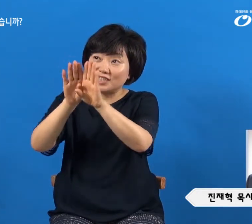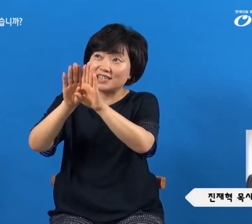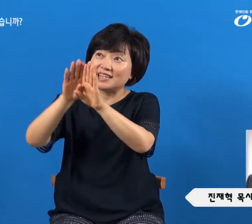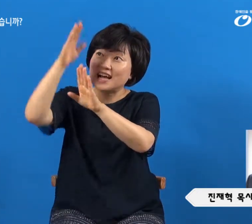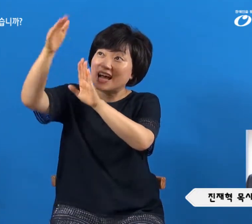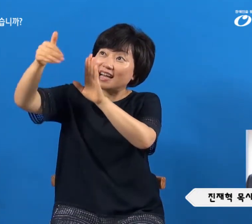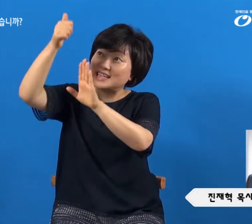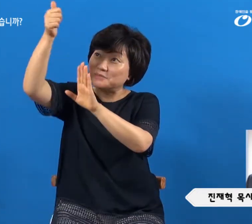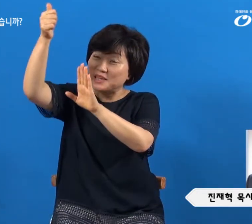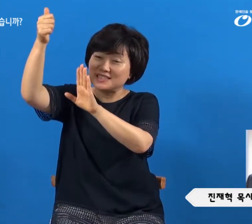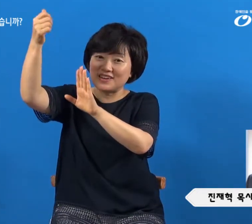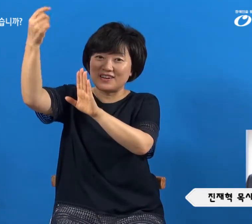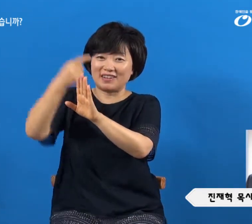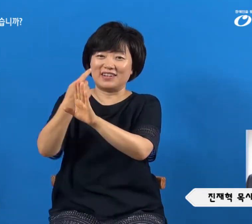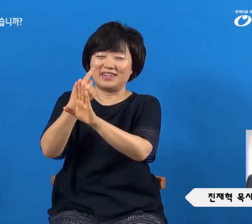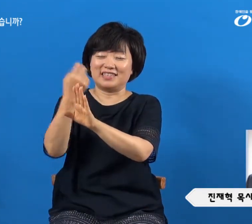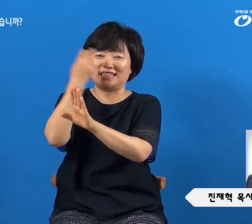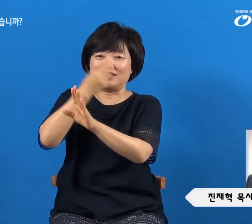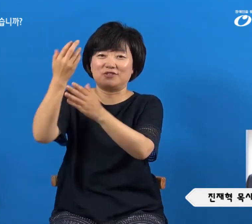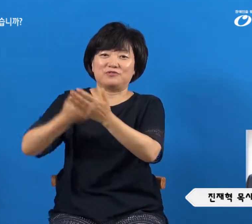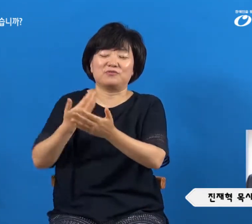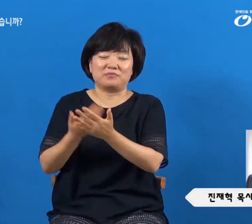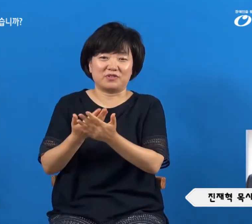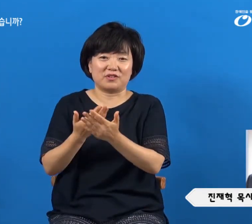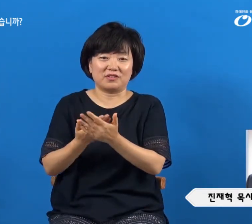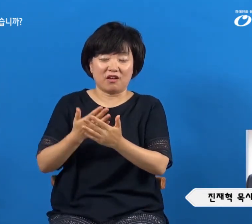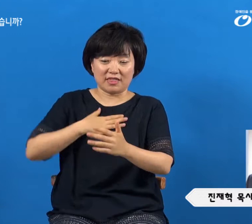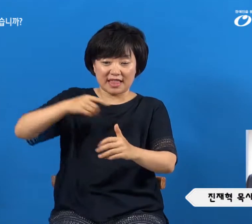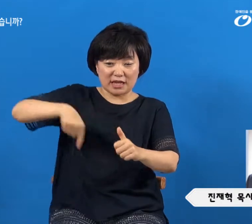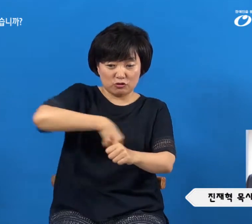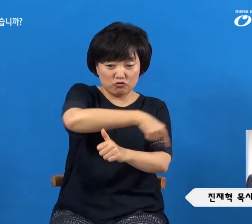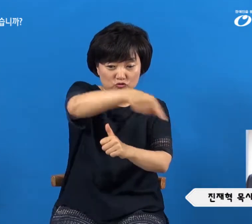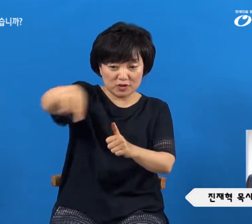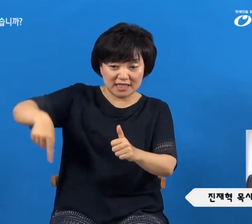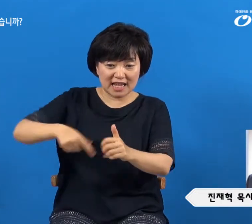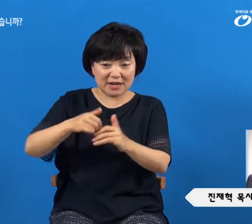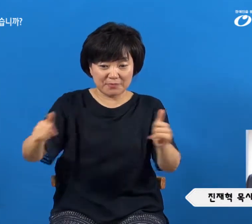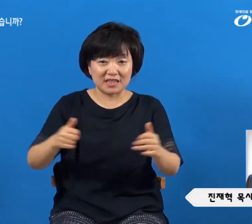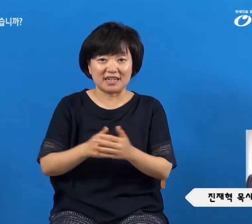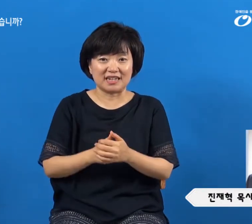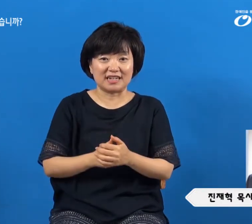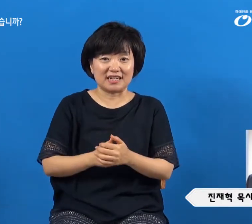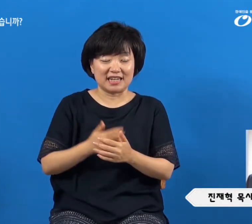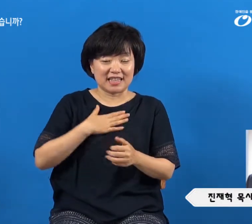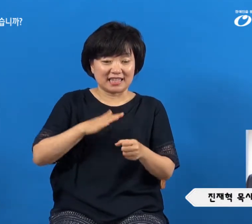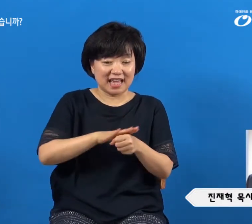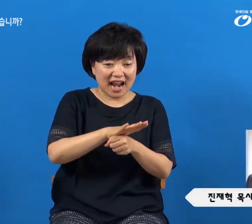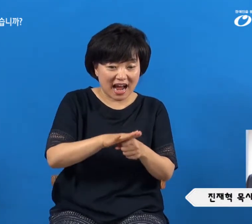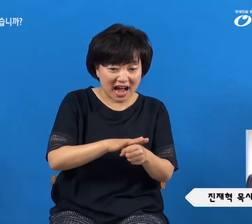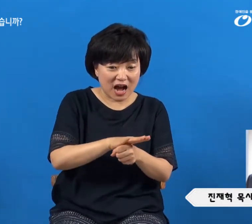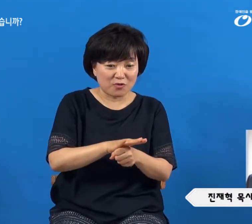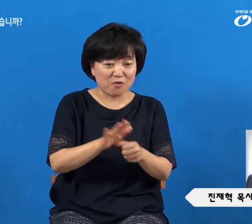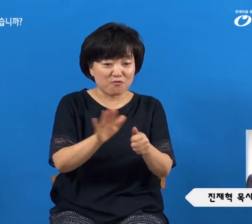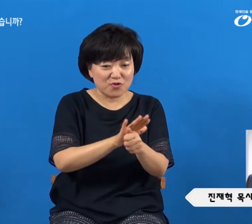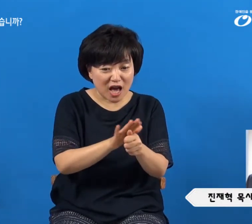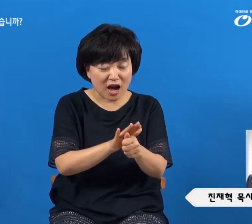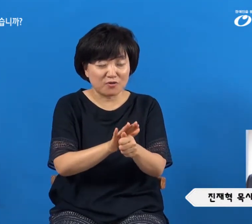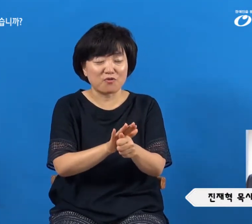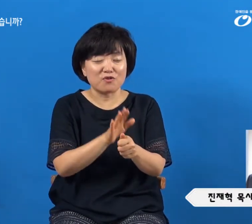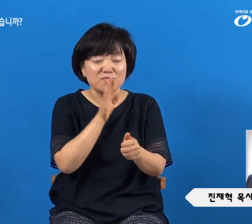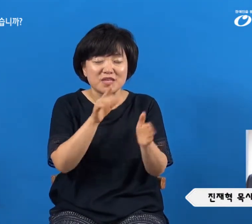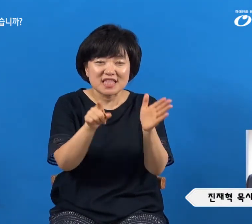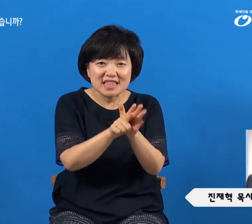하나님이 지켜주십시오. 그래서 내 주위에 있는 사람들에게, 아니 정말 내 사랑하고 위하고